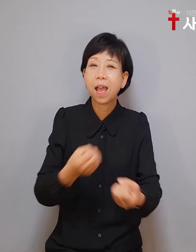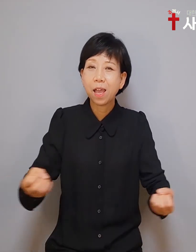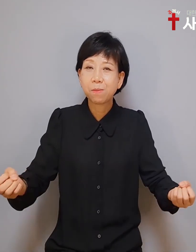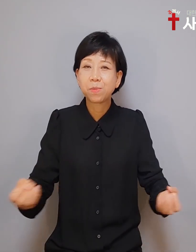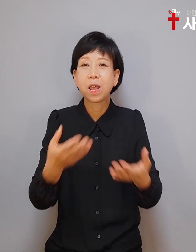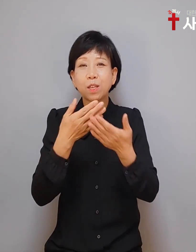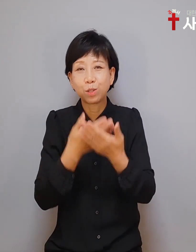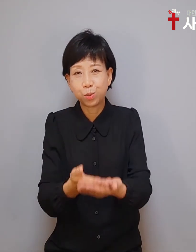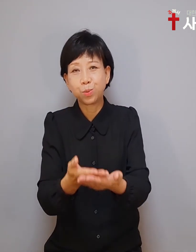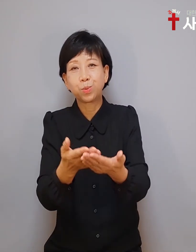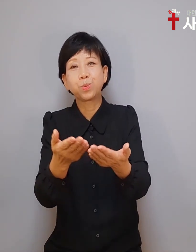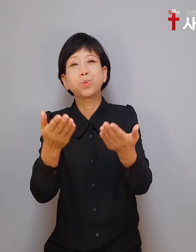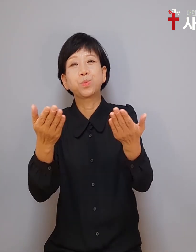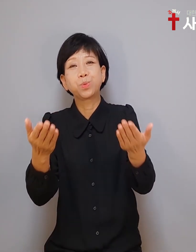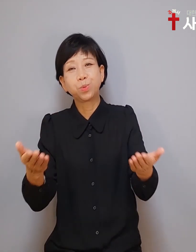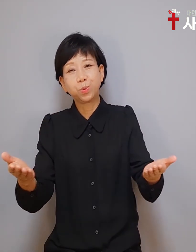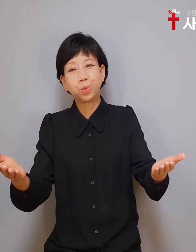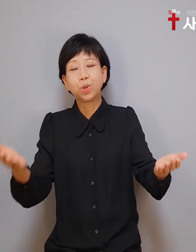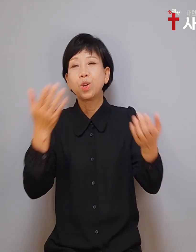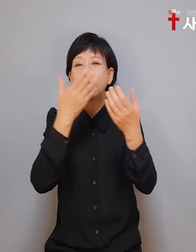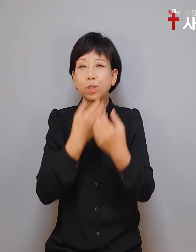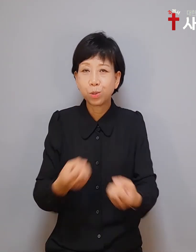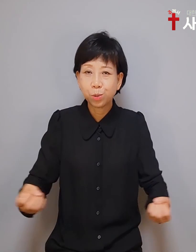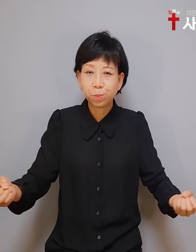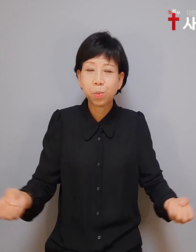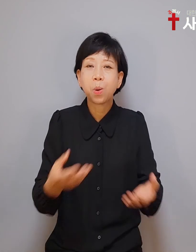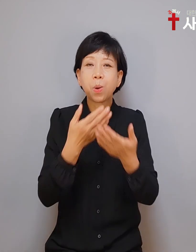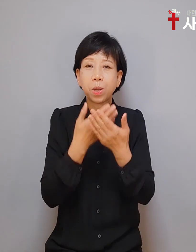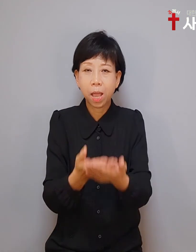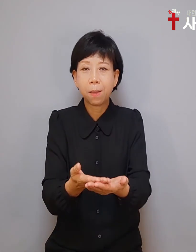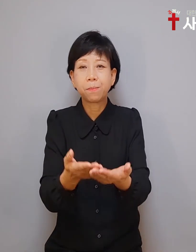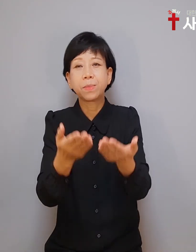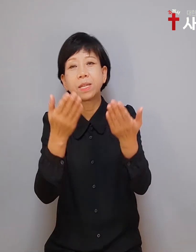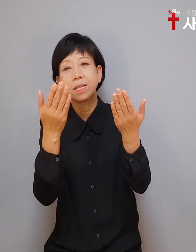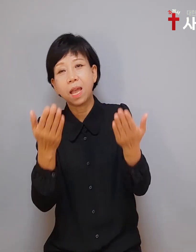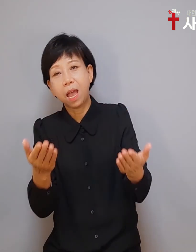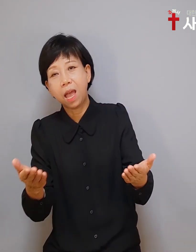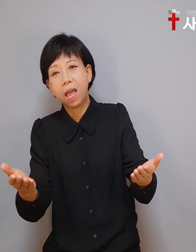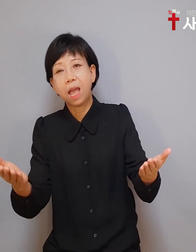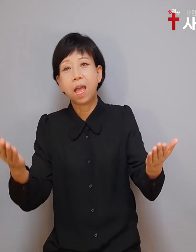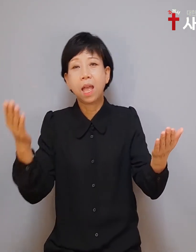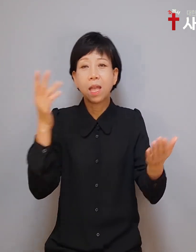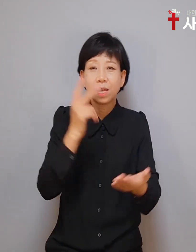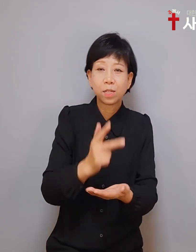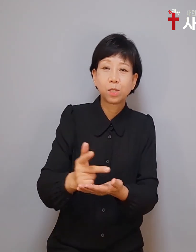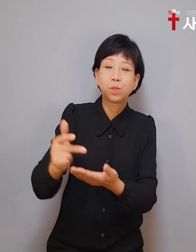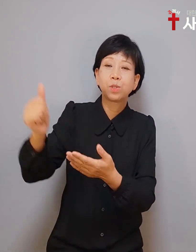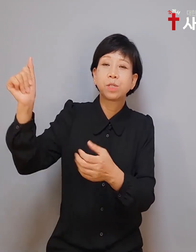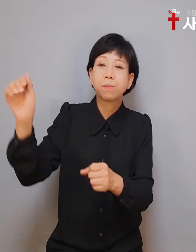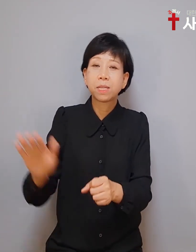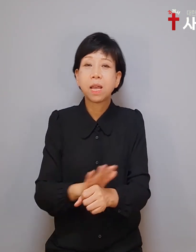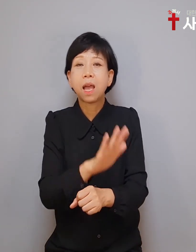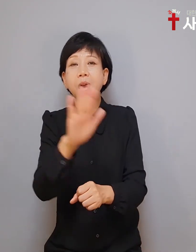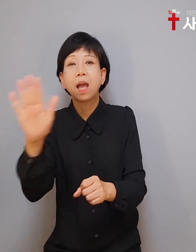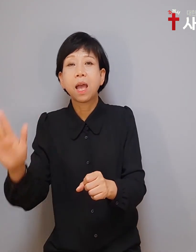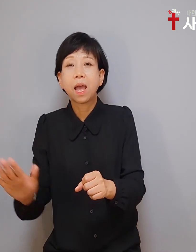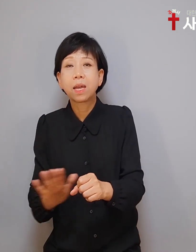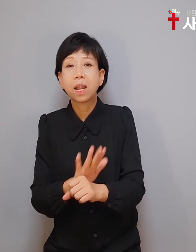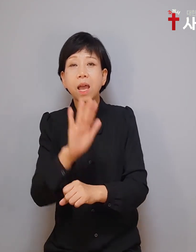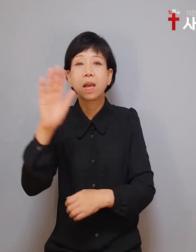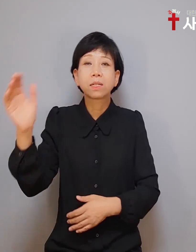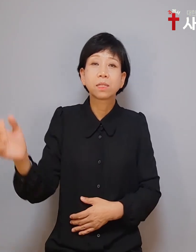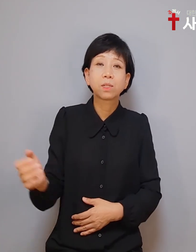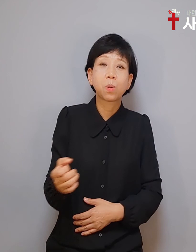God bless you. 우리 허정묵 성도님, 송정민, 김지수 축하합니다.